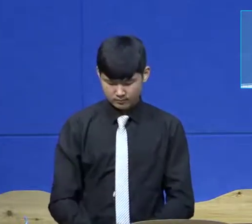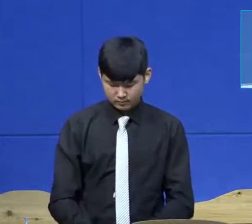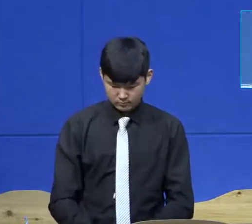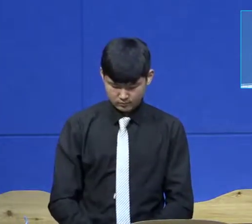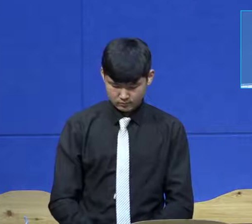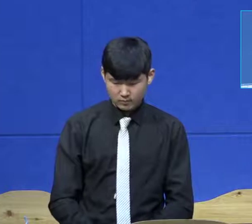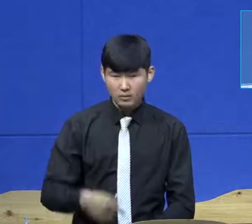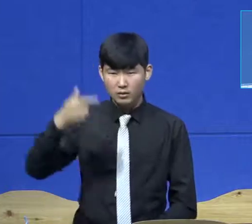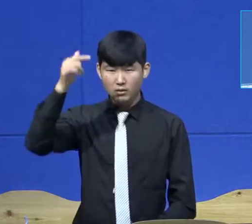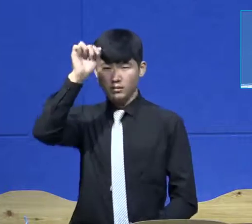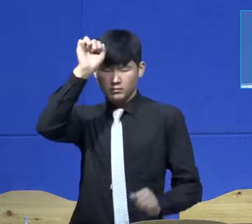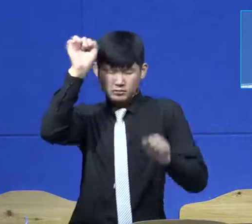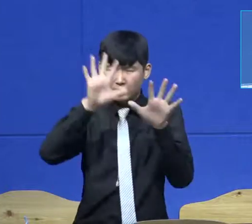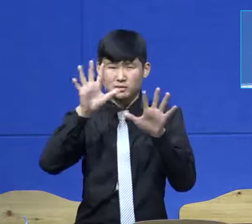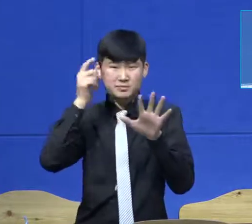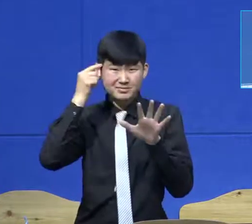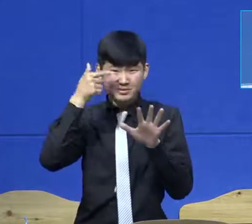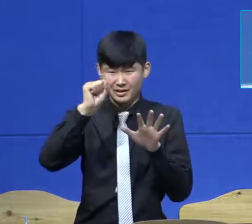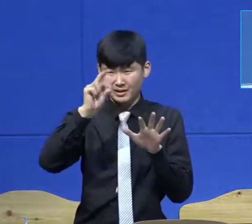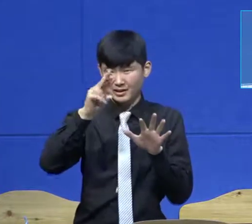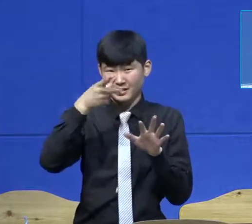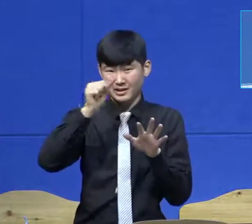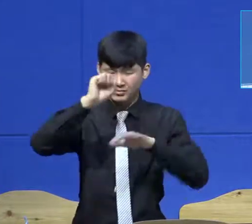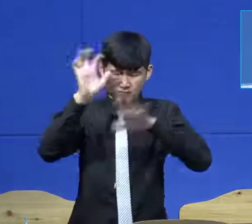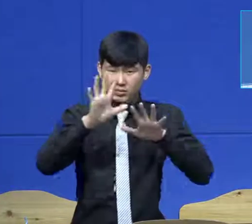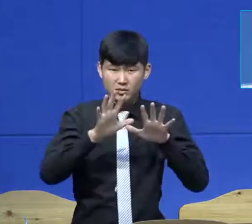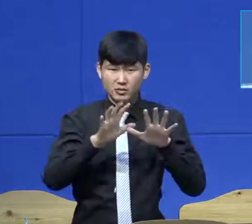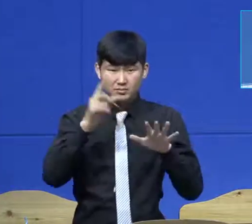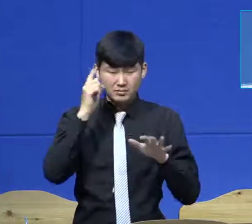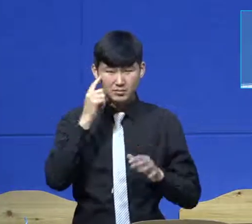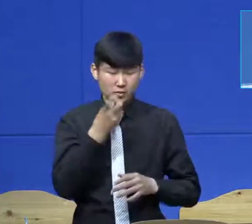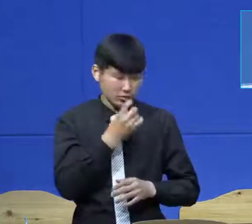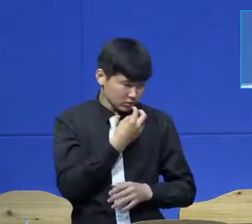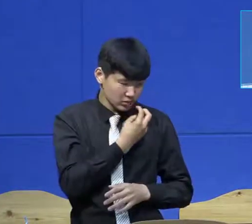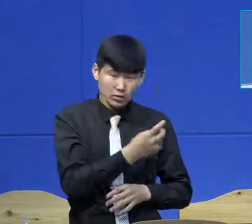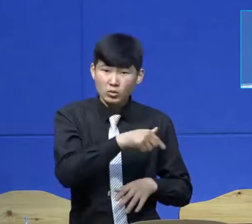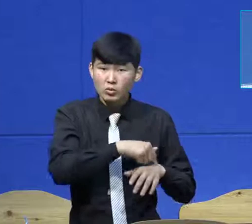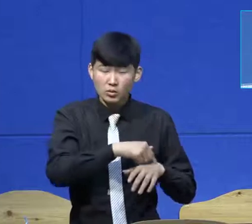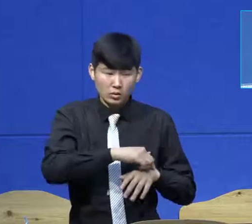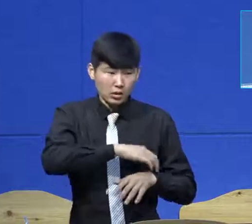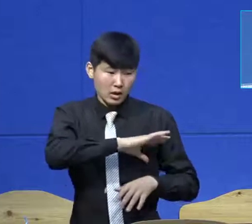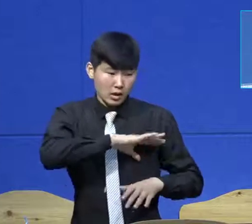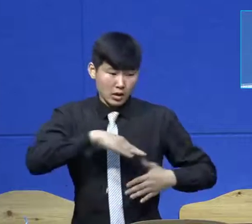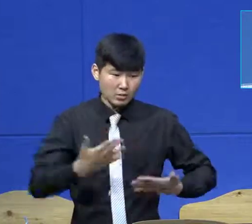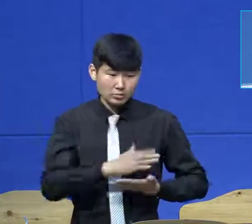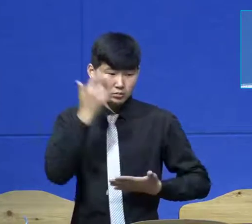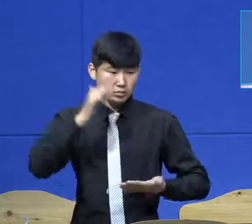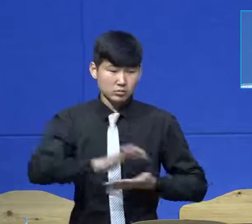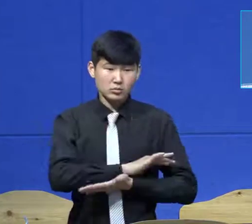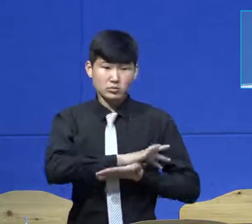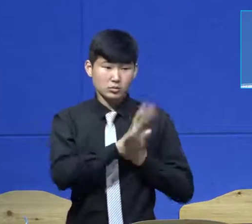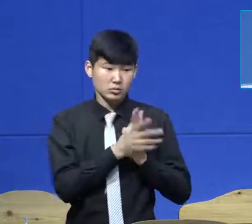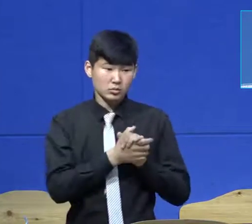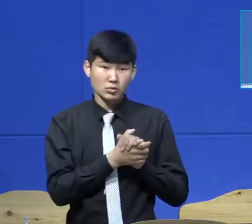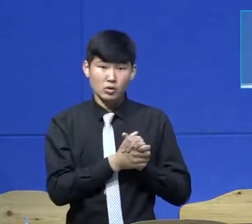Аянга цохиулаа зорим хүмүүс өгдөг шүү дээ, тийм ээ. Лютер ирээ амьдрал тэр үед бүрэн өөрчлөгддөг. Хүн